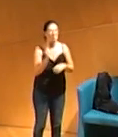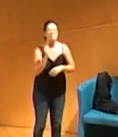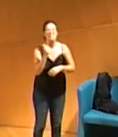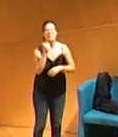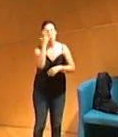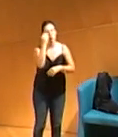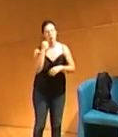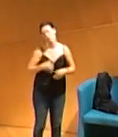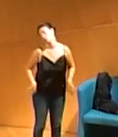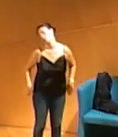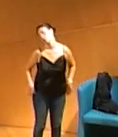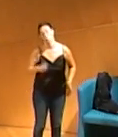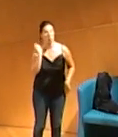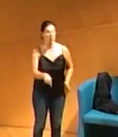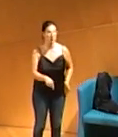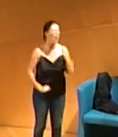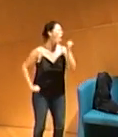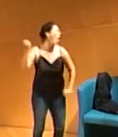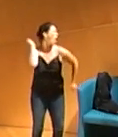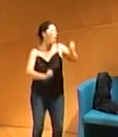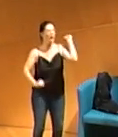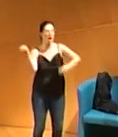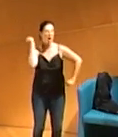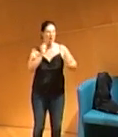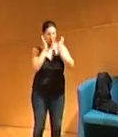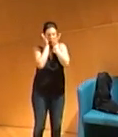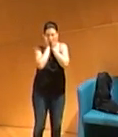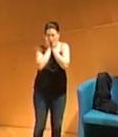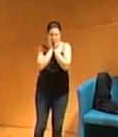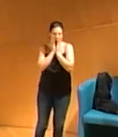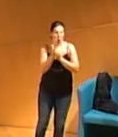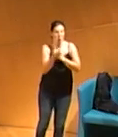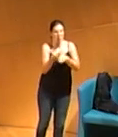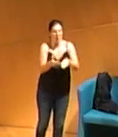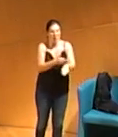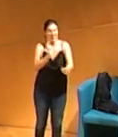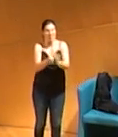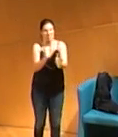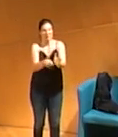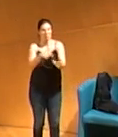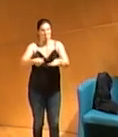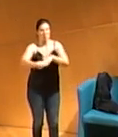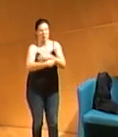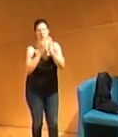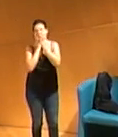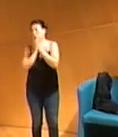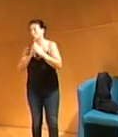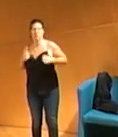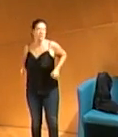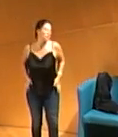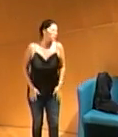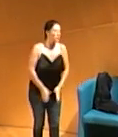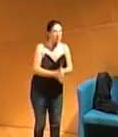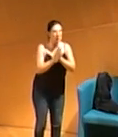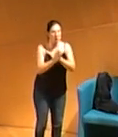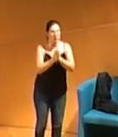Voyez. Tellement, c'est l'horreur. 15 jours à l'avance, je me dis, là, il faut que je coupe les ongles. Et puis, dans le groupe, il y a une autre maman qui dit, ah ben moi,